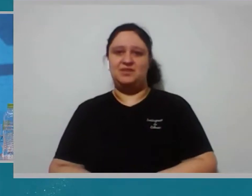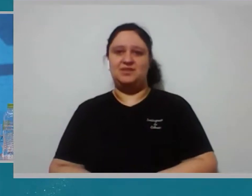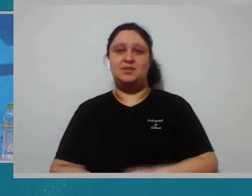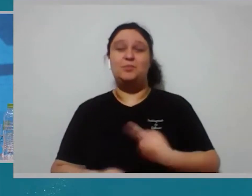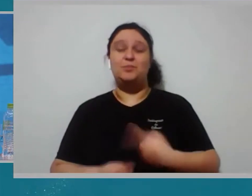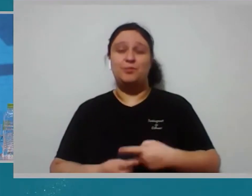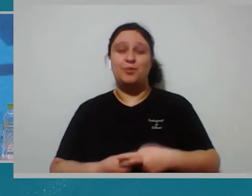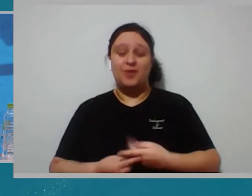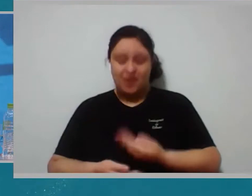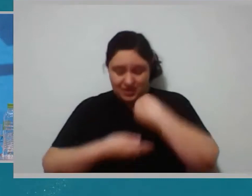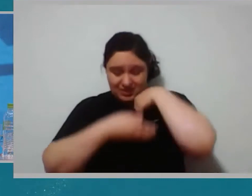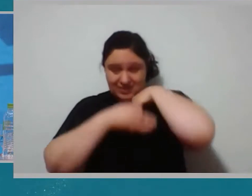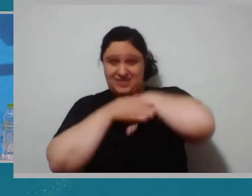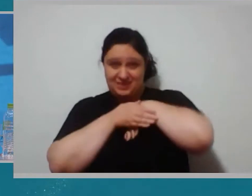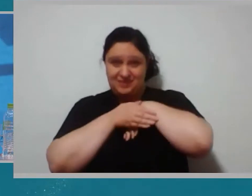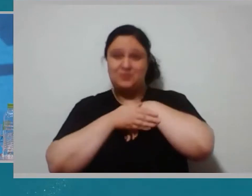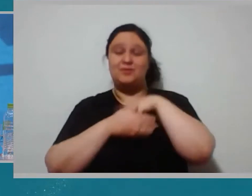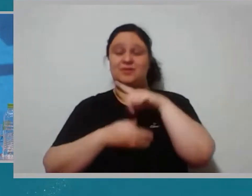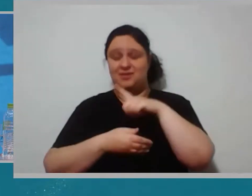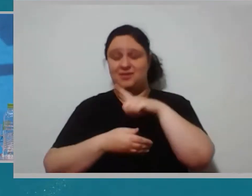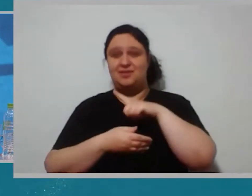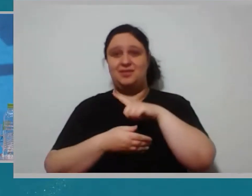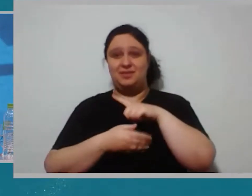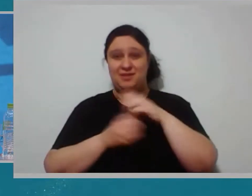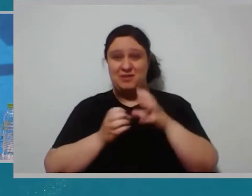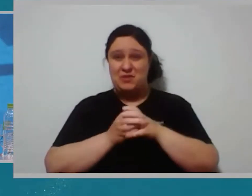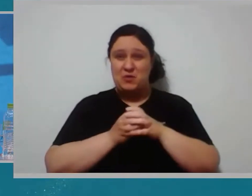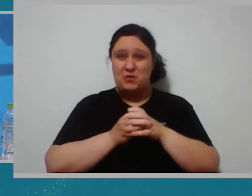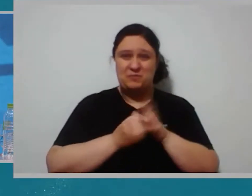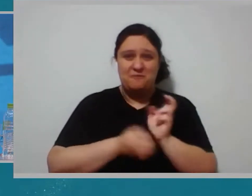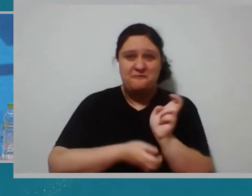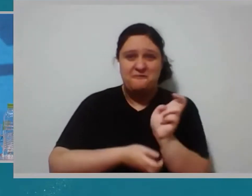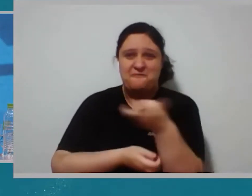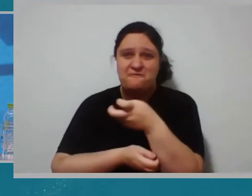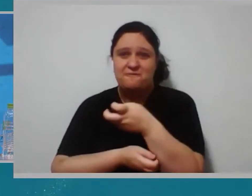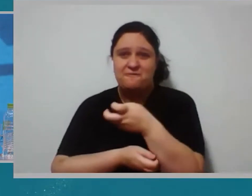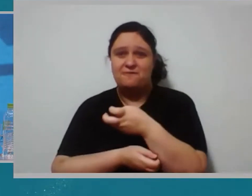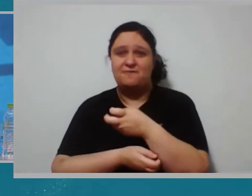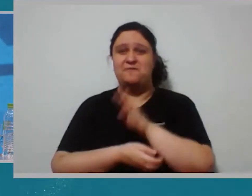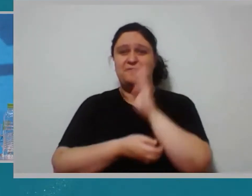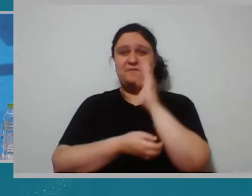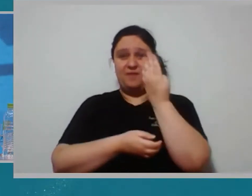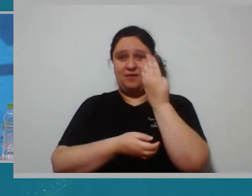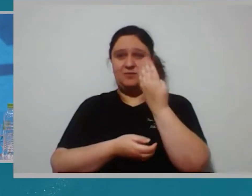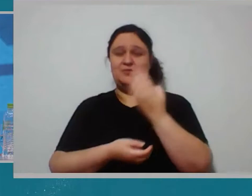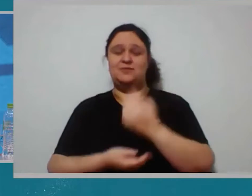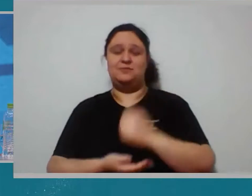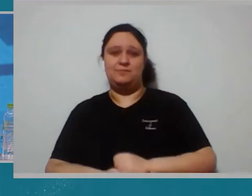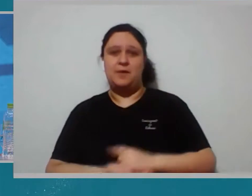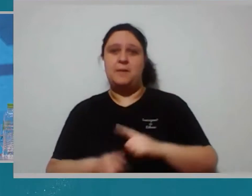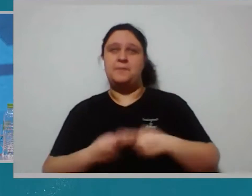uma raça de víbora. Mas graças ao Senhor, nós somos salvos.